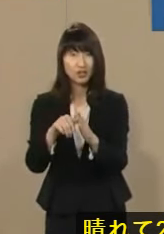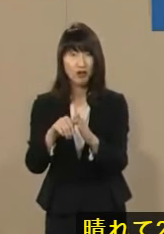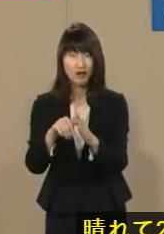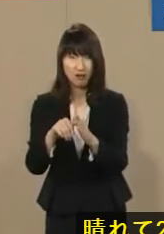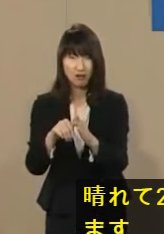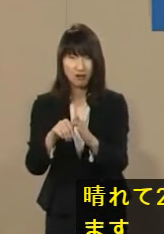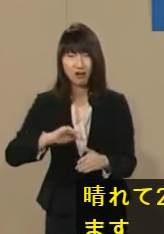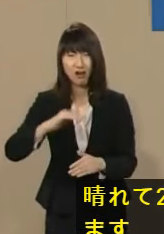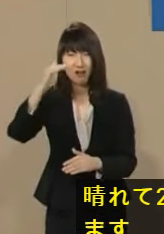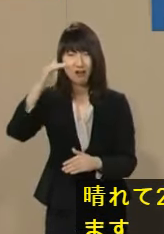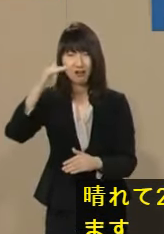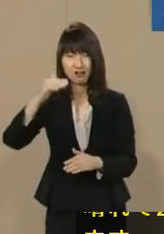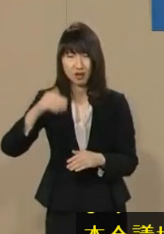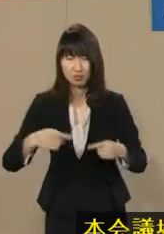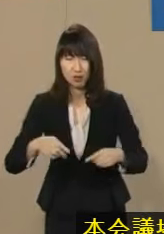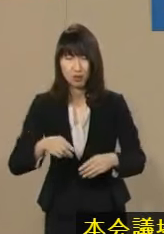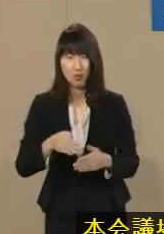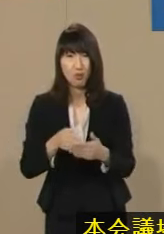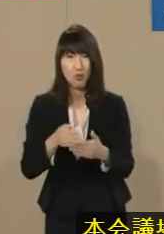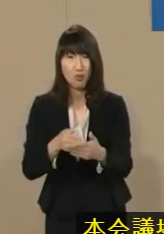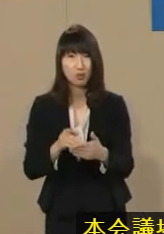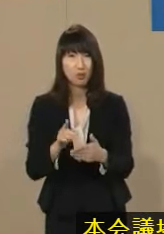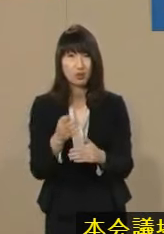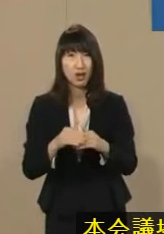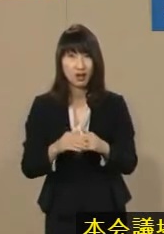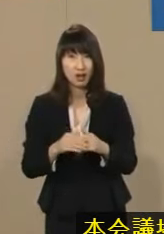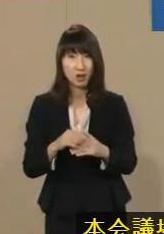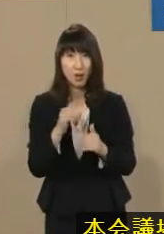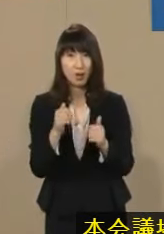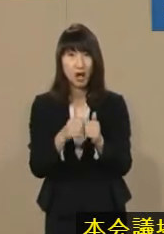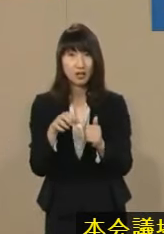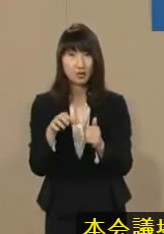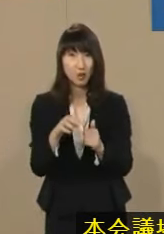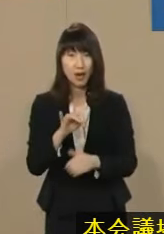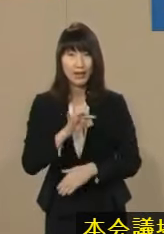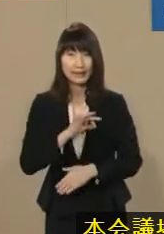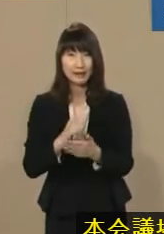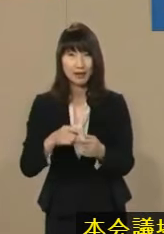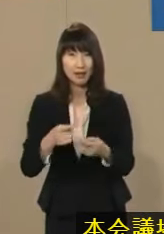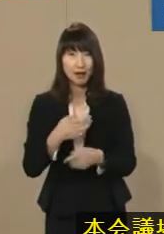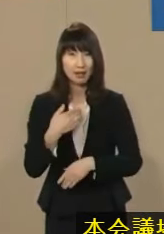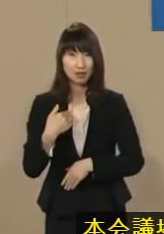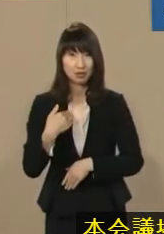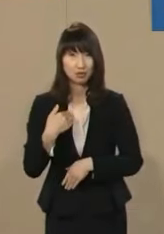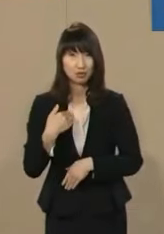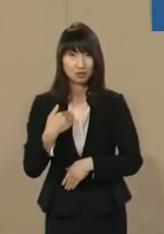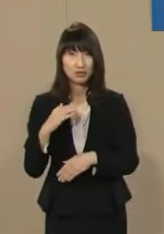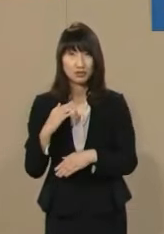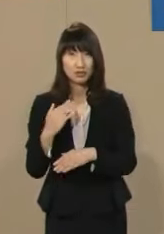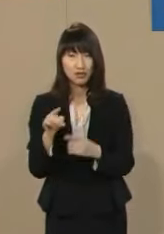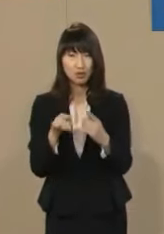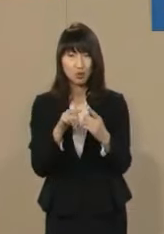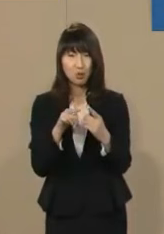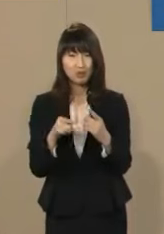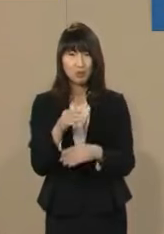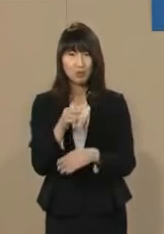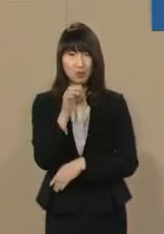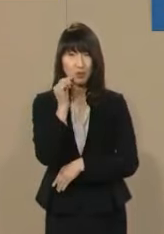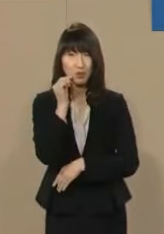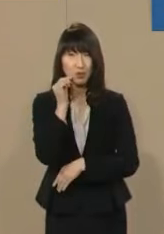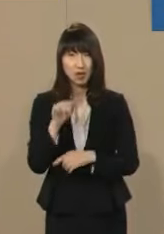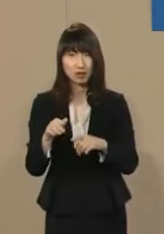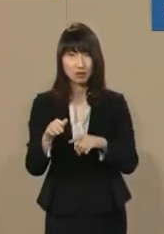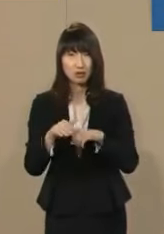れない車椅子はどうするのか。普通本会議場には議員本人しか入れません。一人では水も飲めない木村